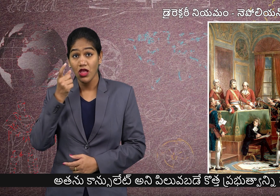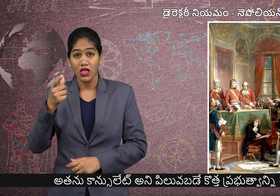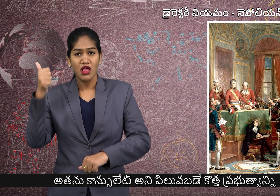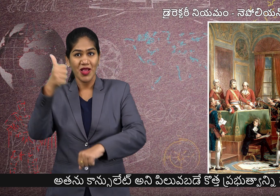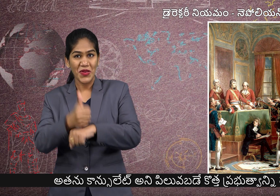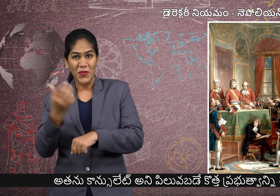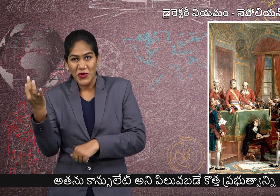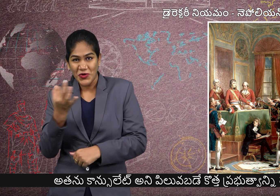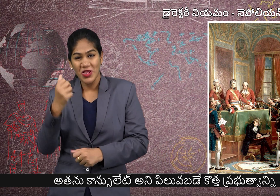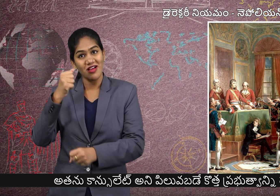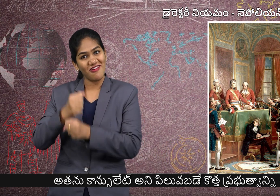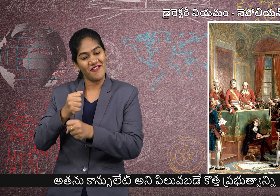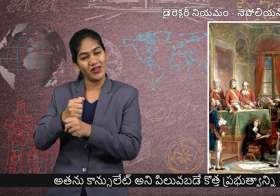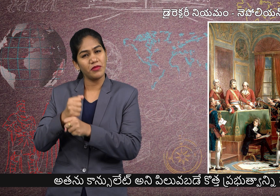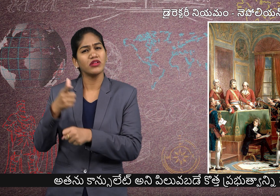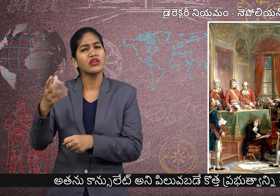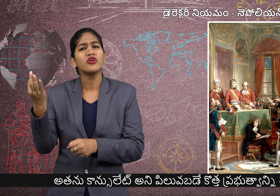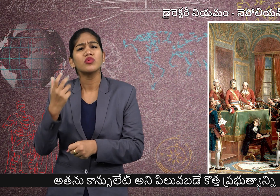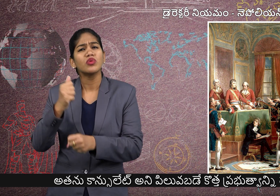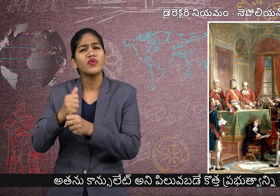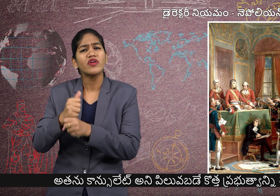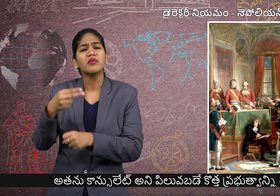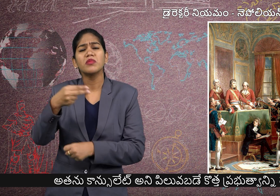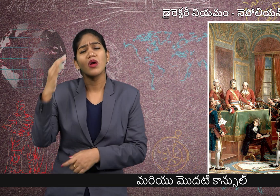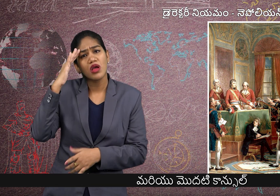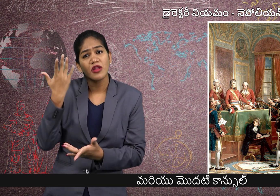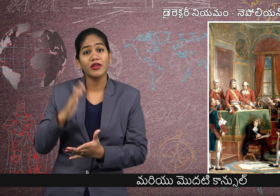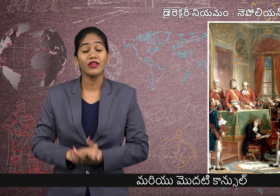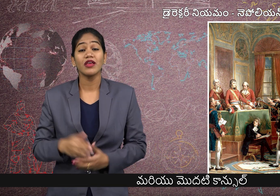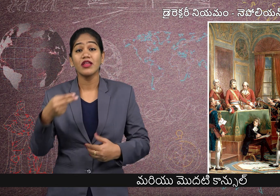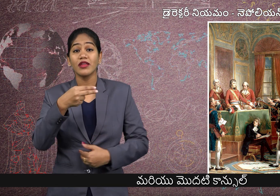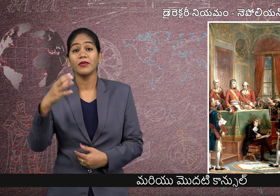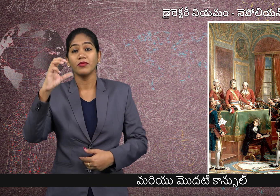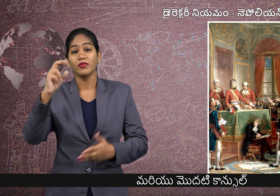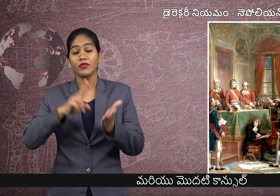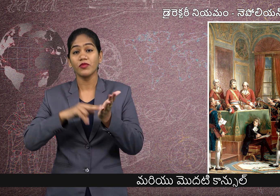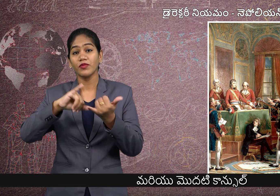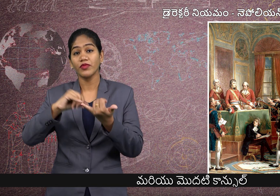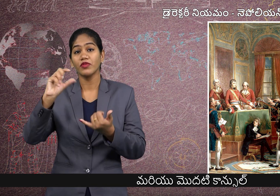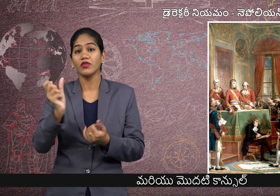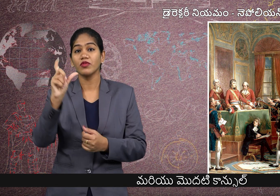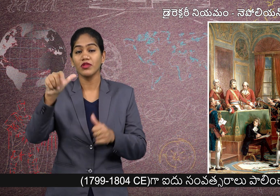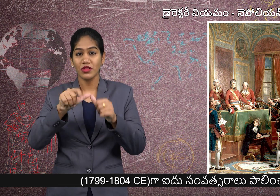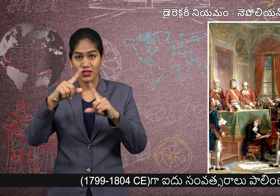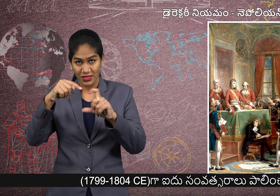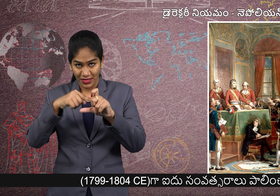అతను కాన్సులేట్ అని పిలువబడే కొత్త ప్రభుత్వాన్ని స్థాపించాడు మరియు మొదటి కాన్సుల్